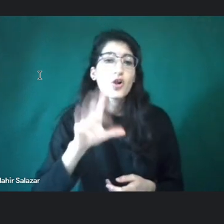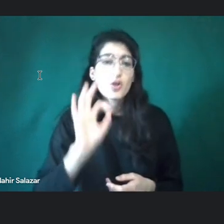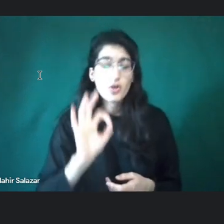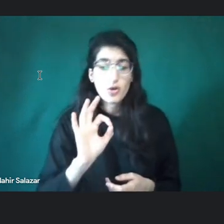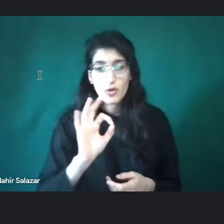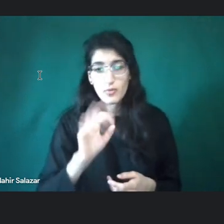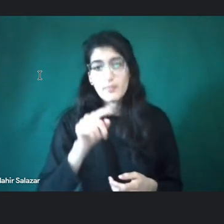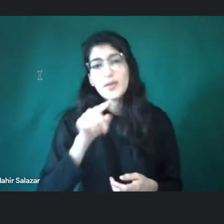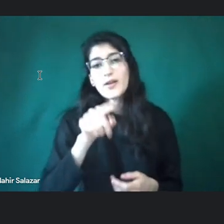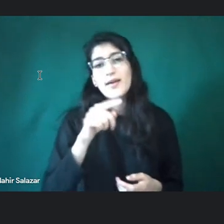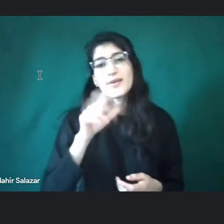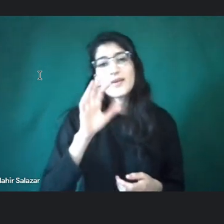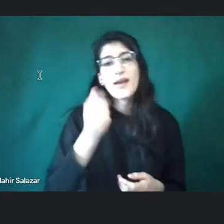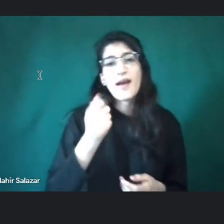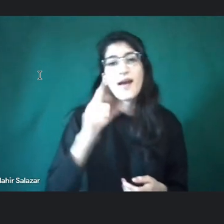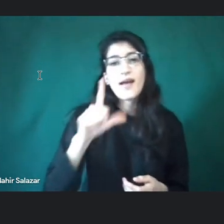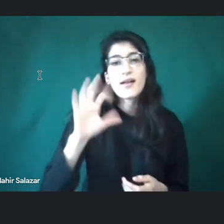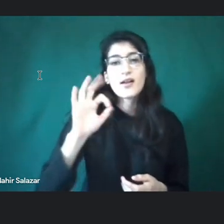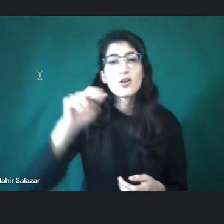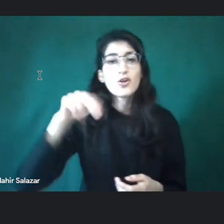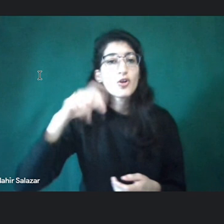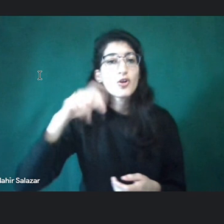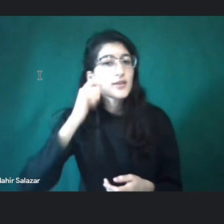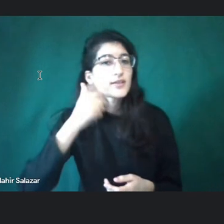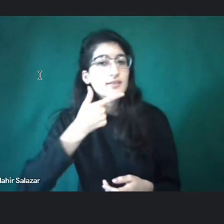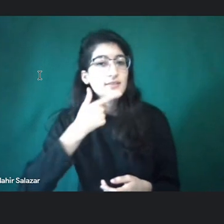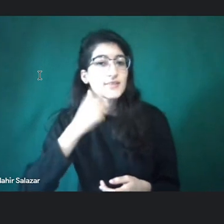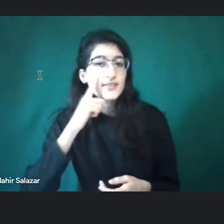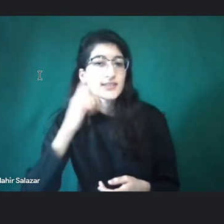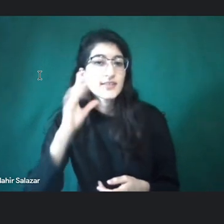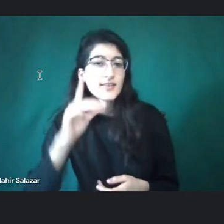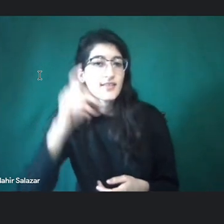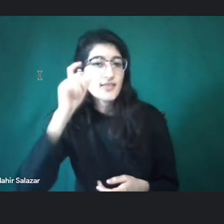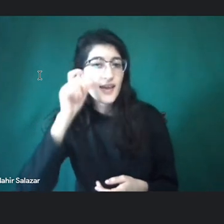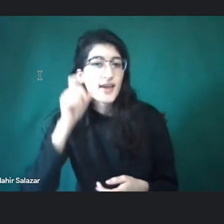con. Bien. Y alongside también junto con.